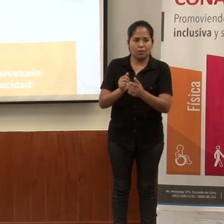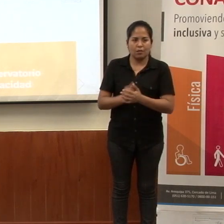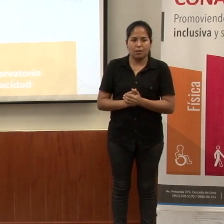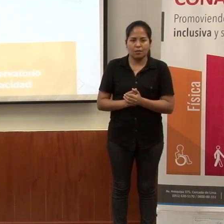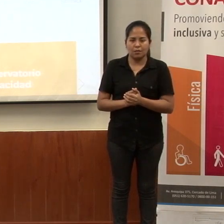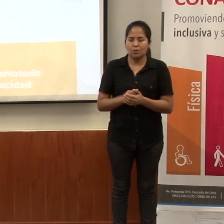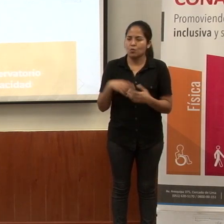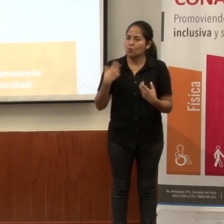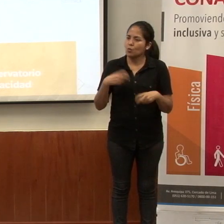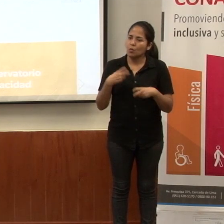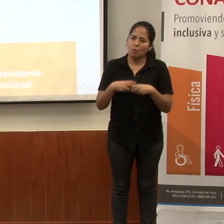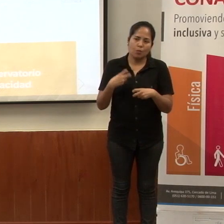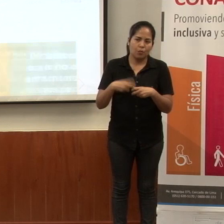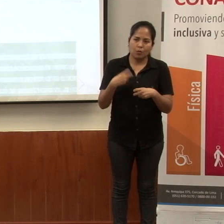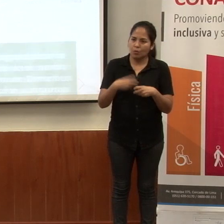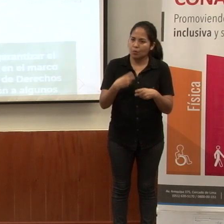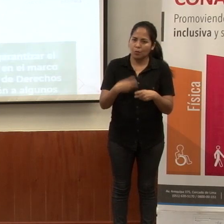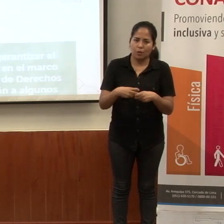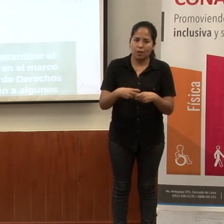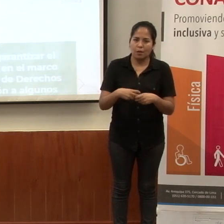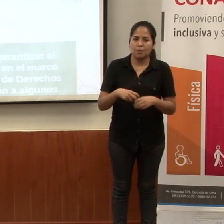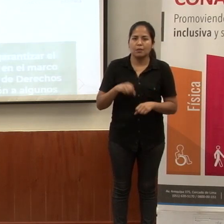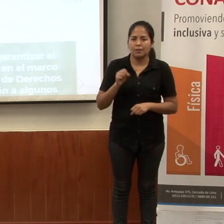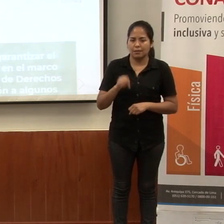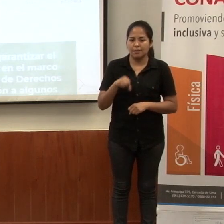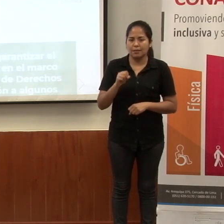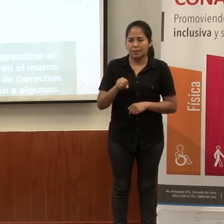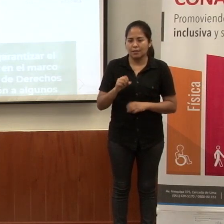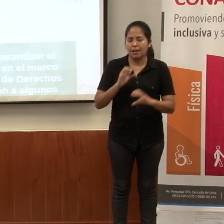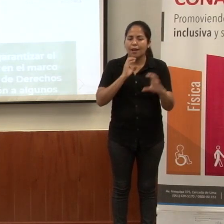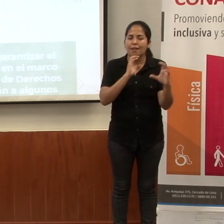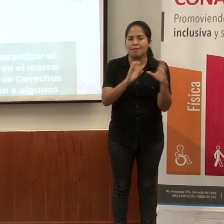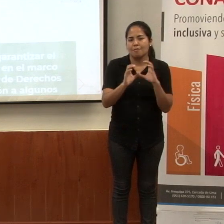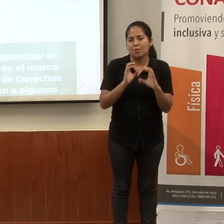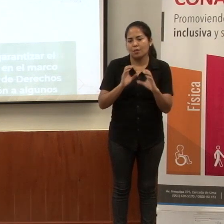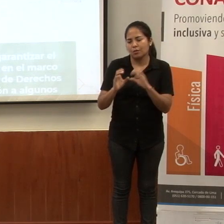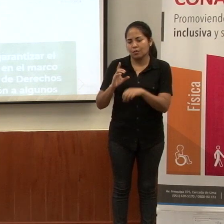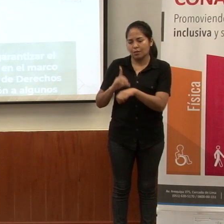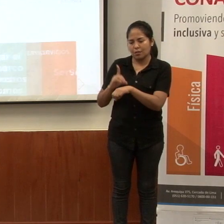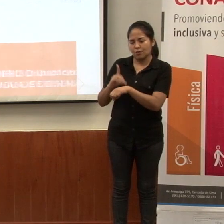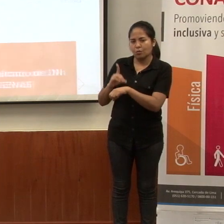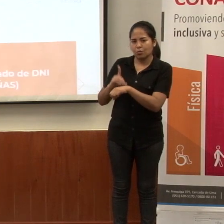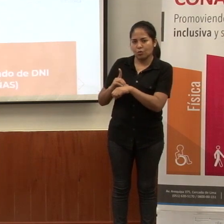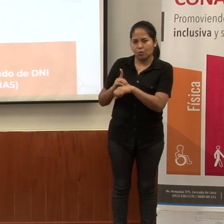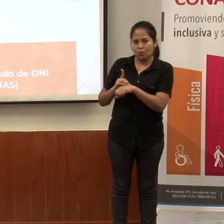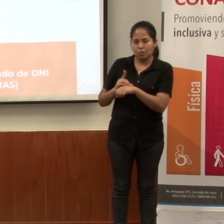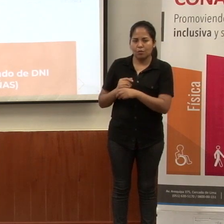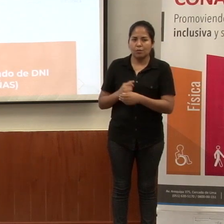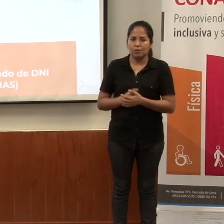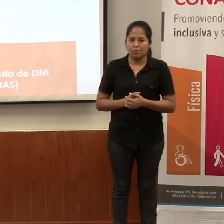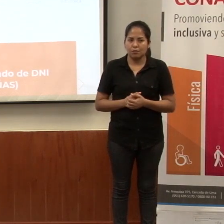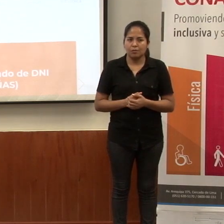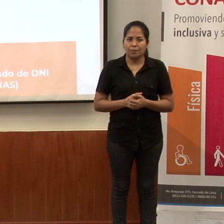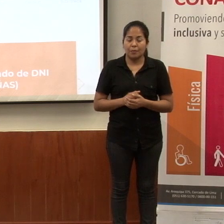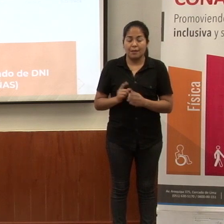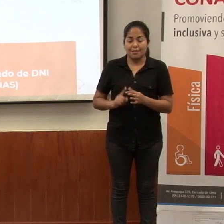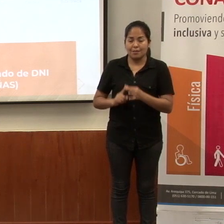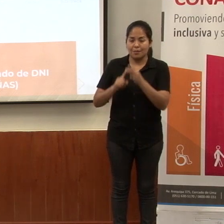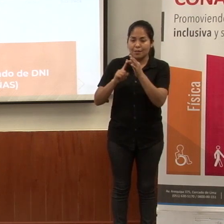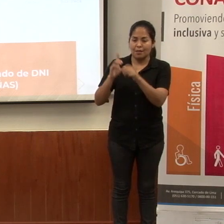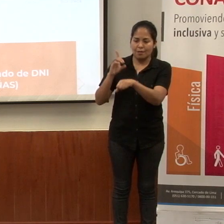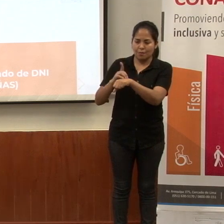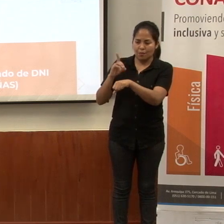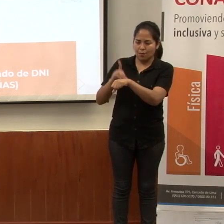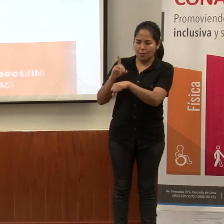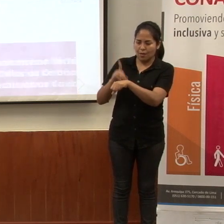parte de los problemas de salud y de malas percepciones que hay del trabajo que hace el trabajador de salud y en particular el médico, que es el